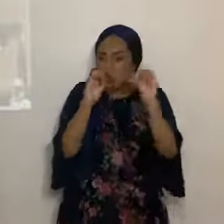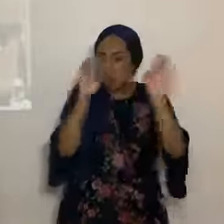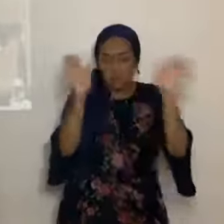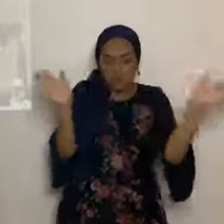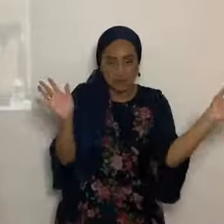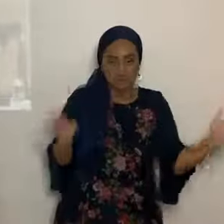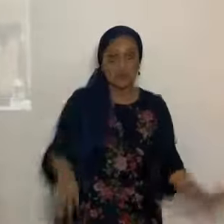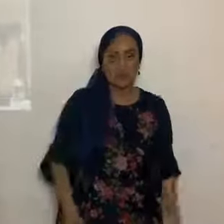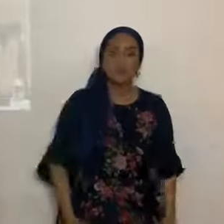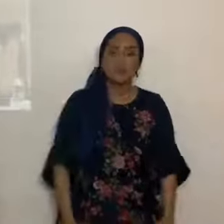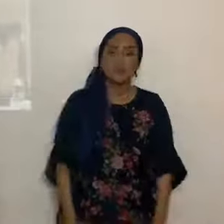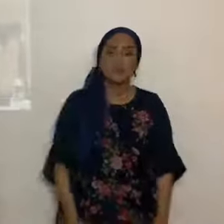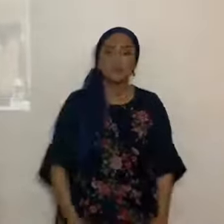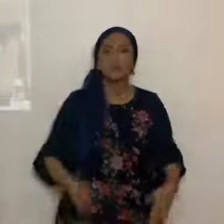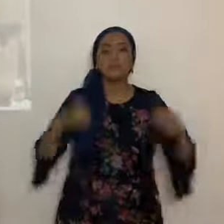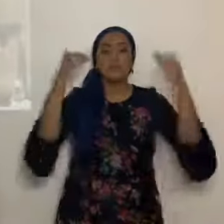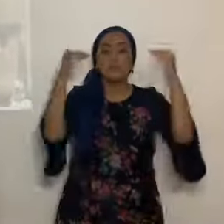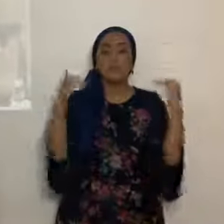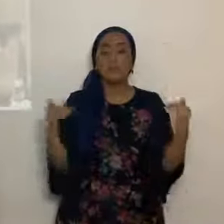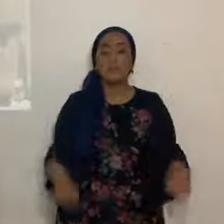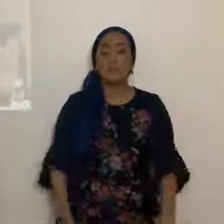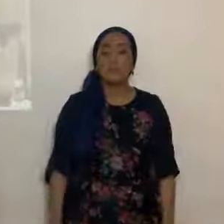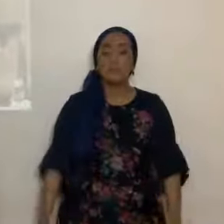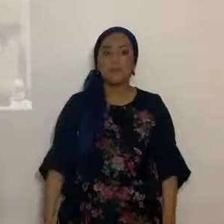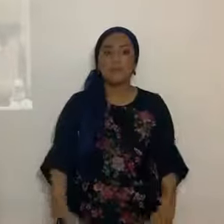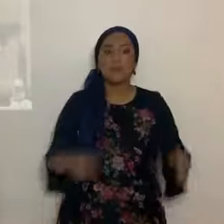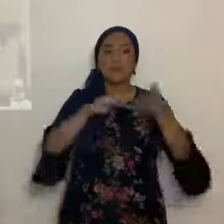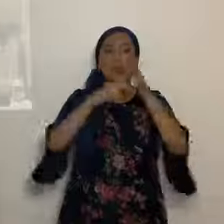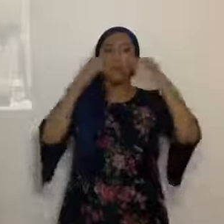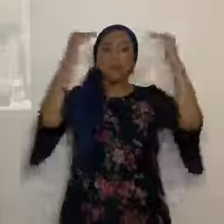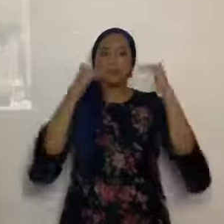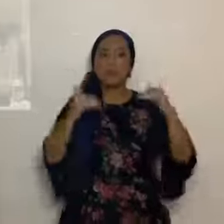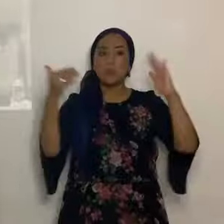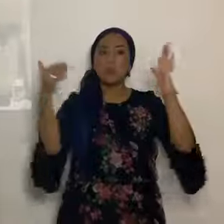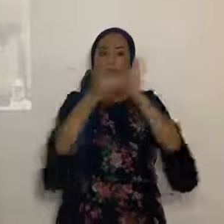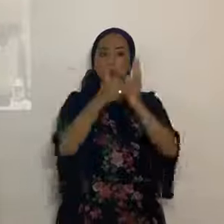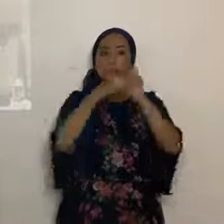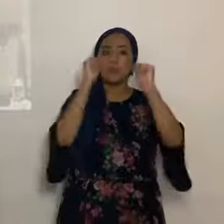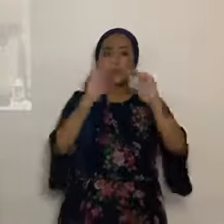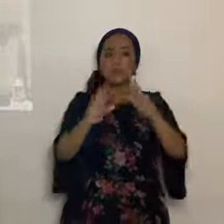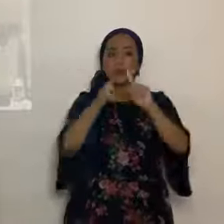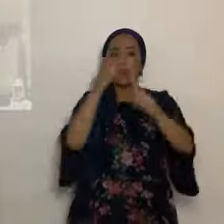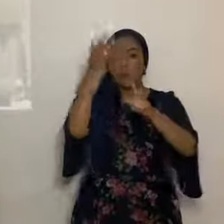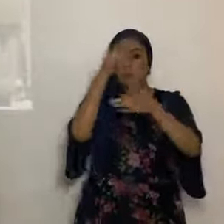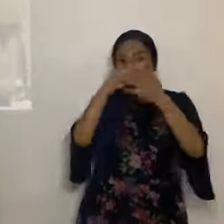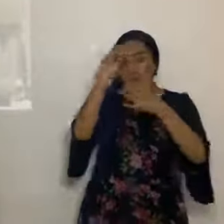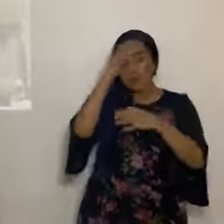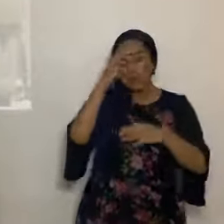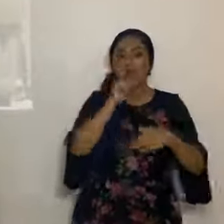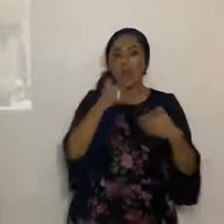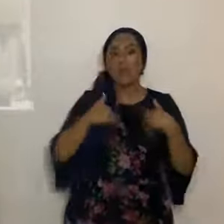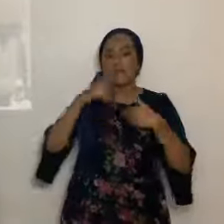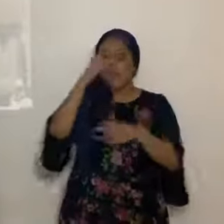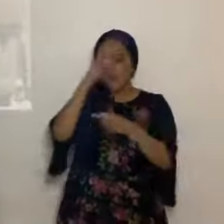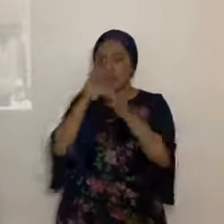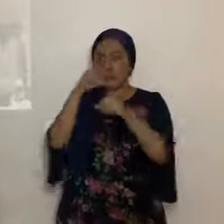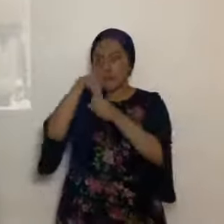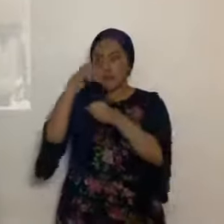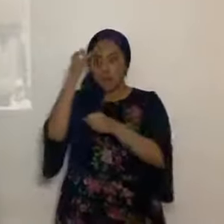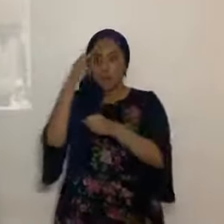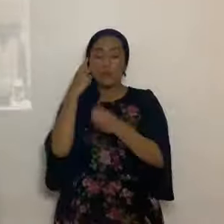nada. Bueno, punto siguiente. El punto siguiente que obstaculiza la bendición del Todopoderoso es no tener fe en Yahshua.